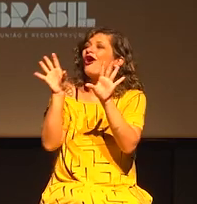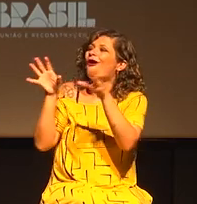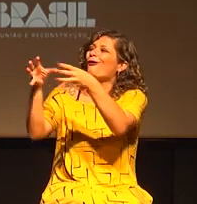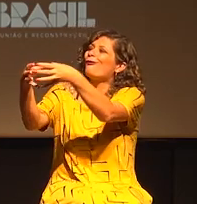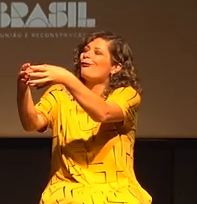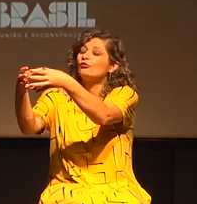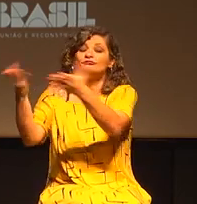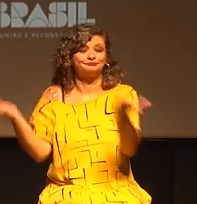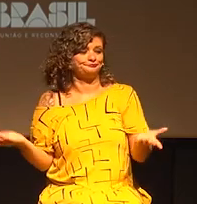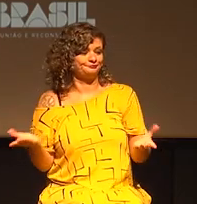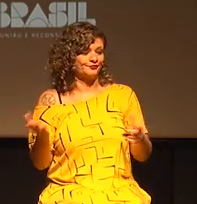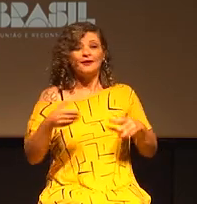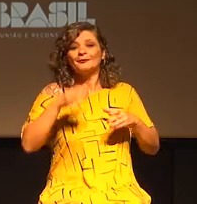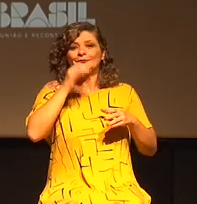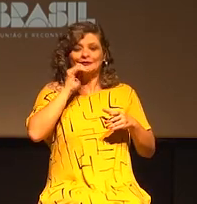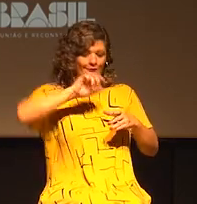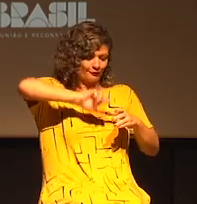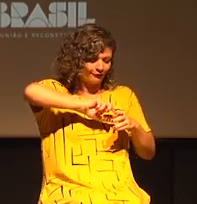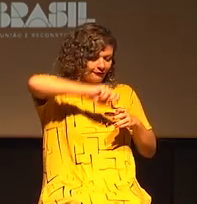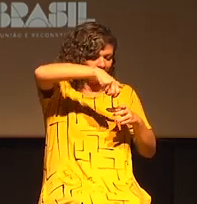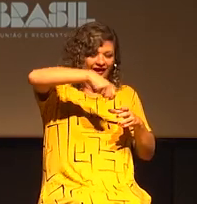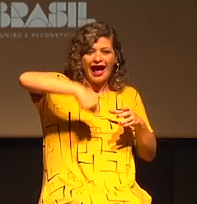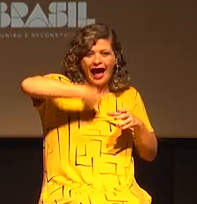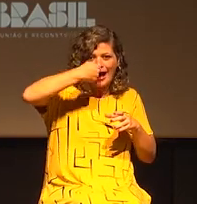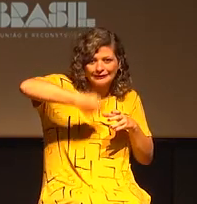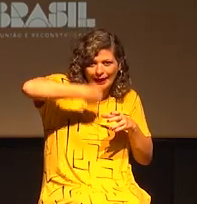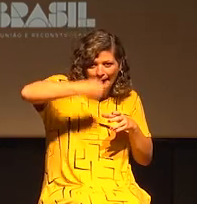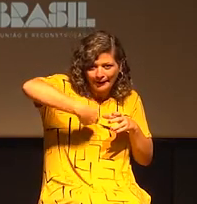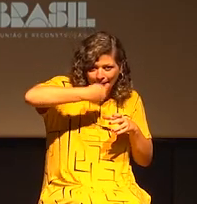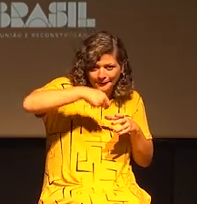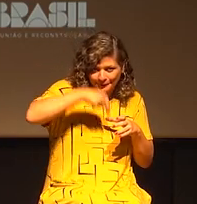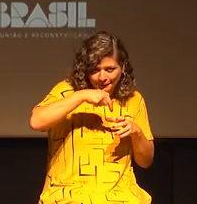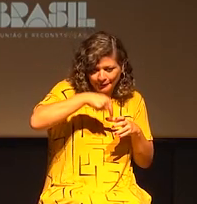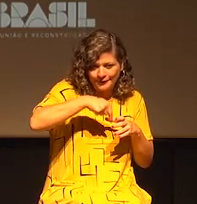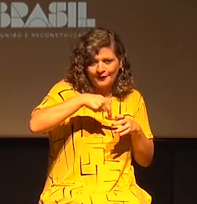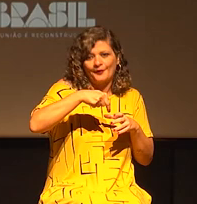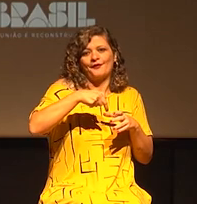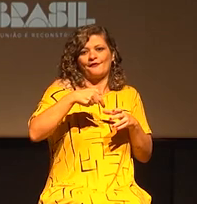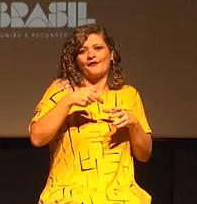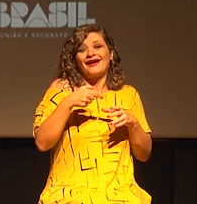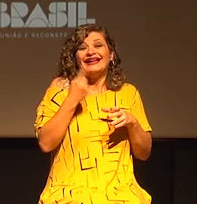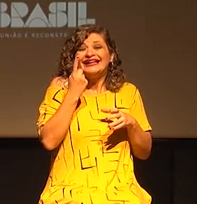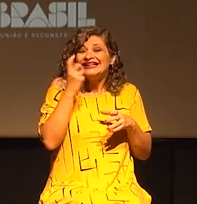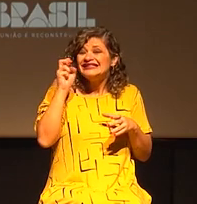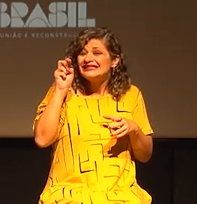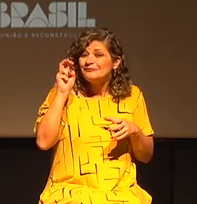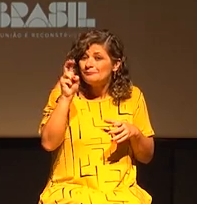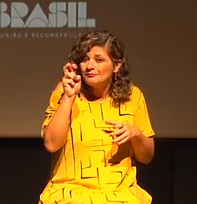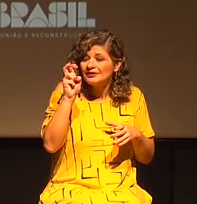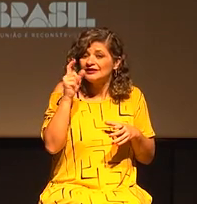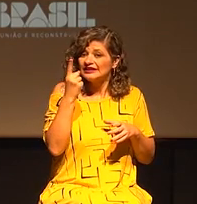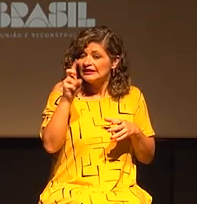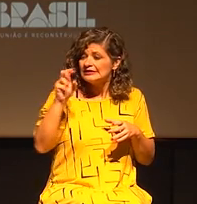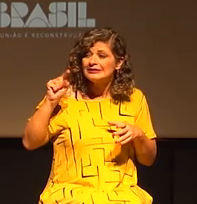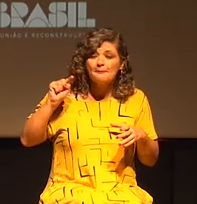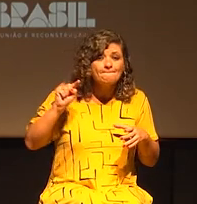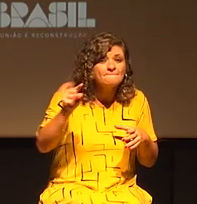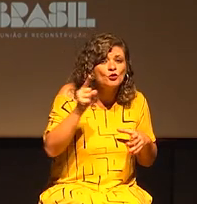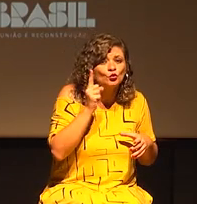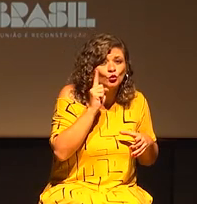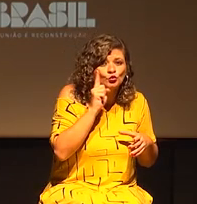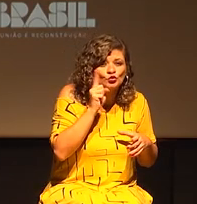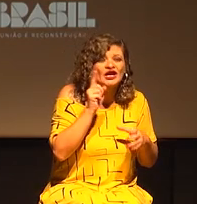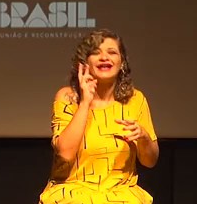marmita mesma coisa além de que são 15.000 marmitas por dia compradas